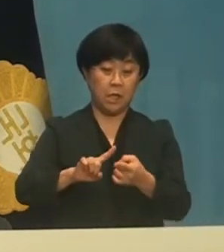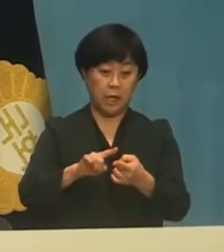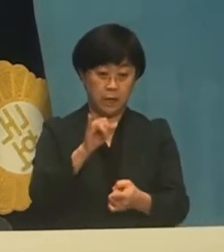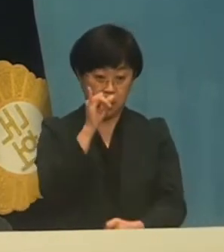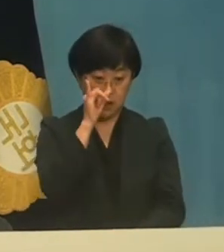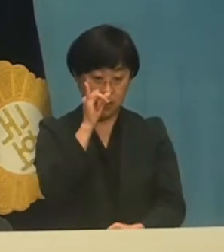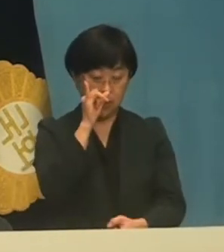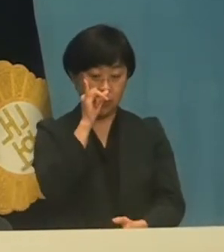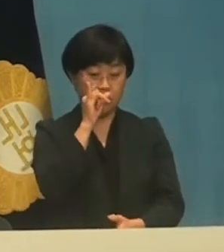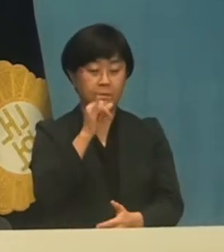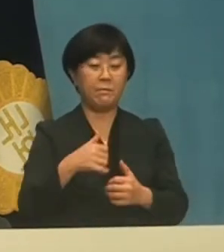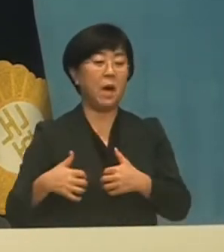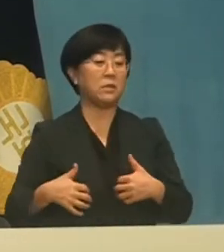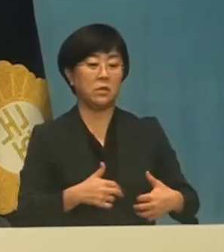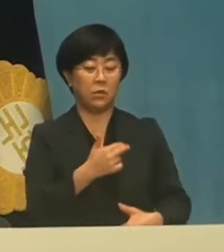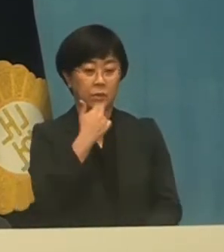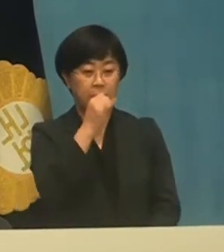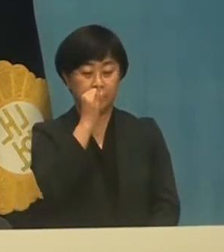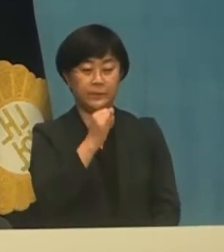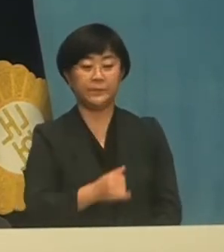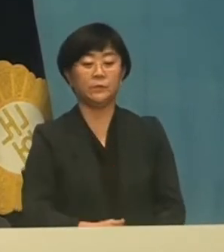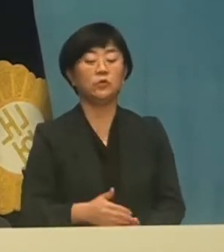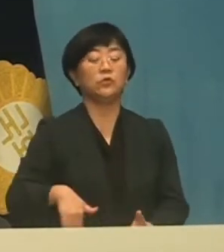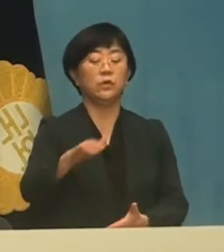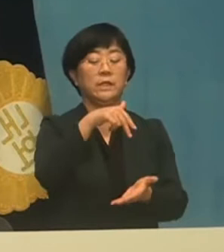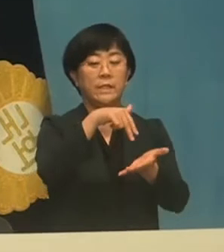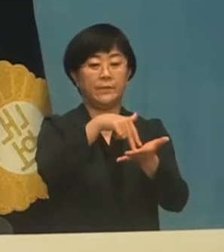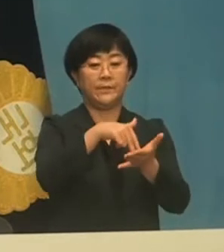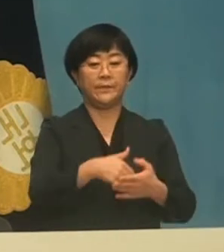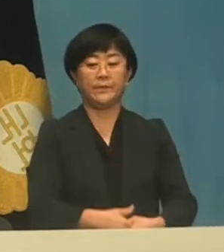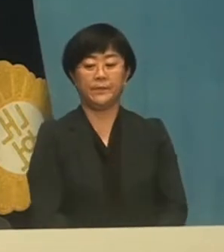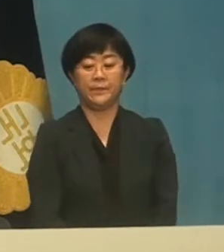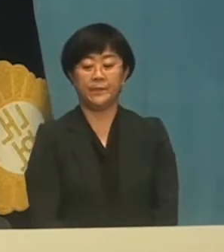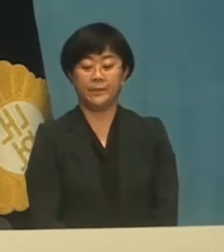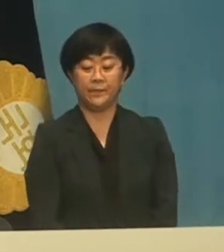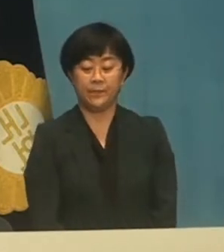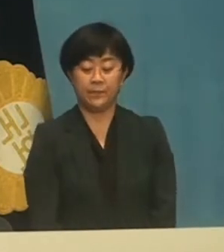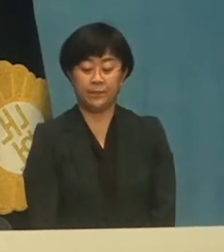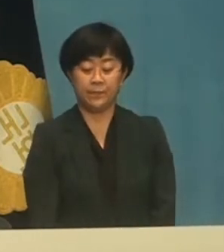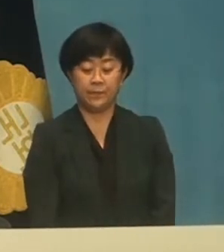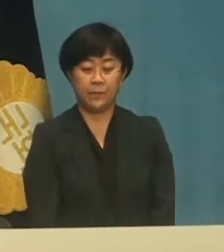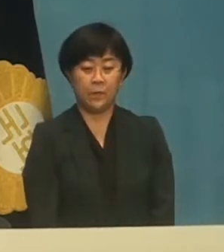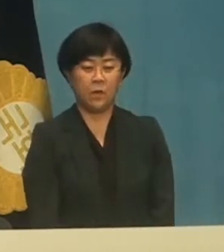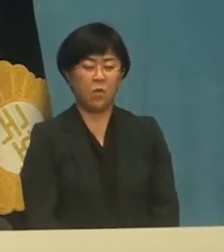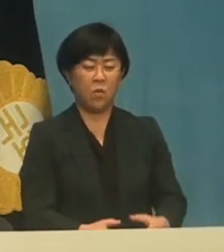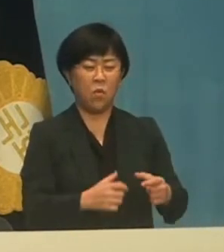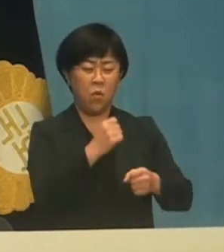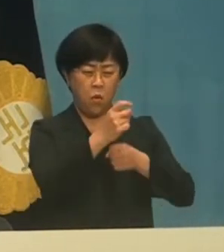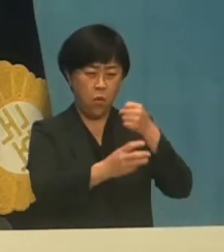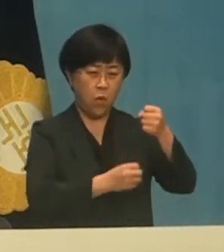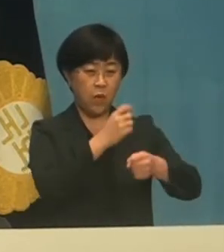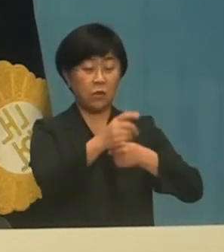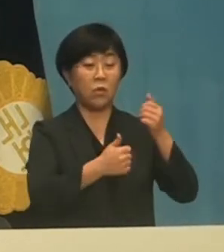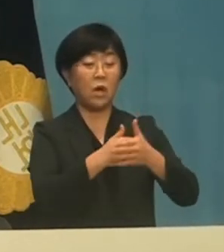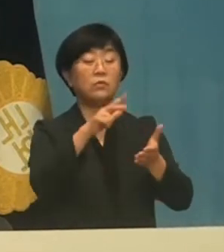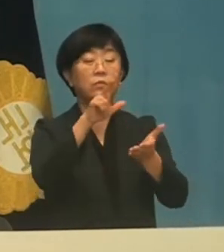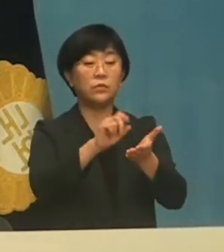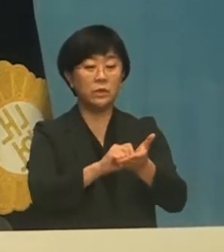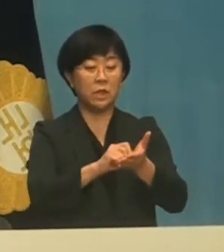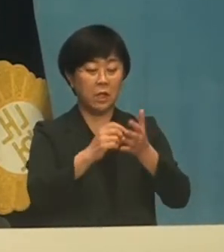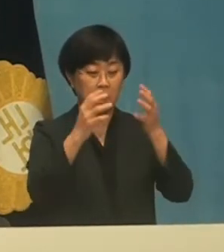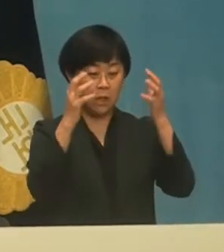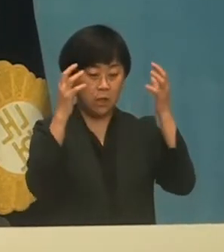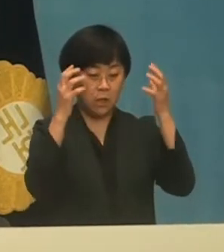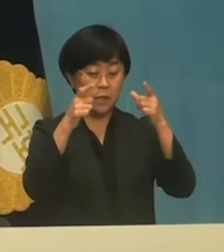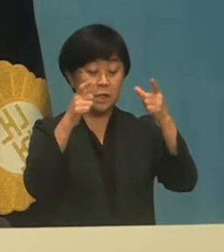얘기까지 서슴지 않고 나오고 있는 것이 우리의 현실입니다. 이미 수십 년 동안 핵발전소 문제로 고통받았던